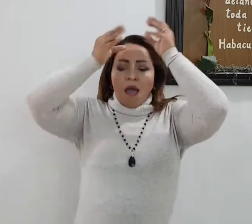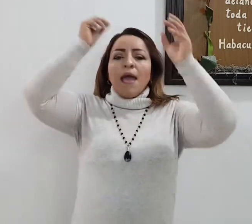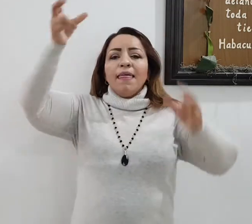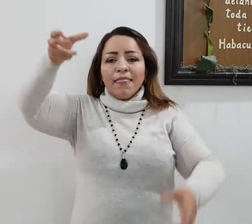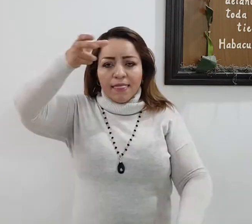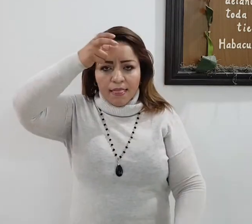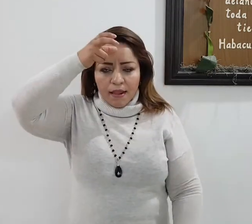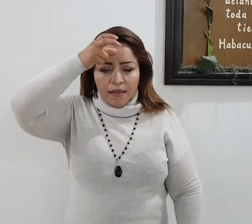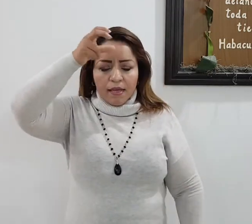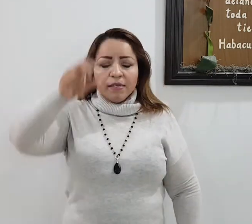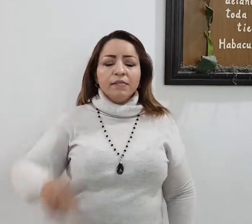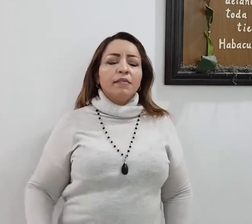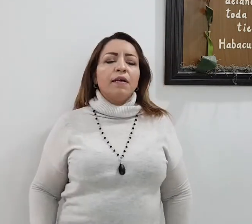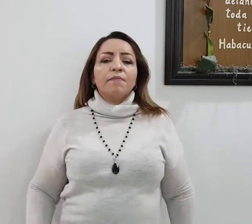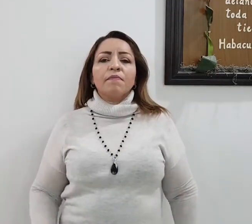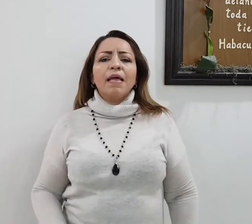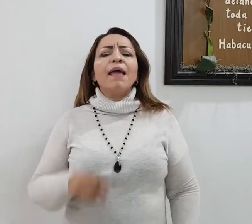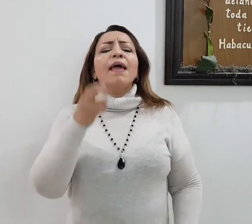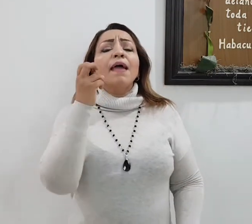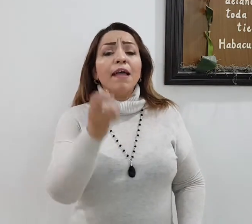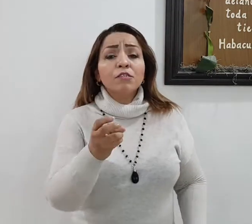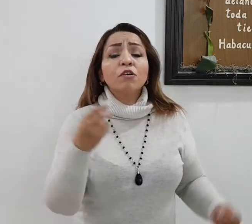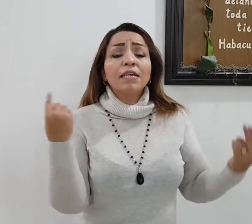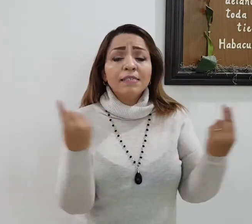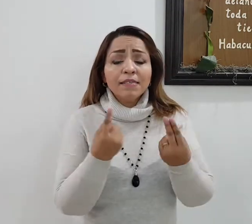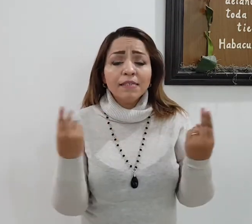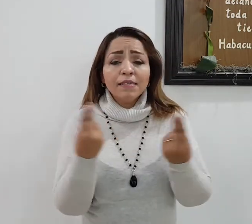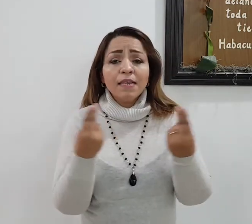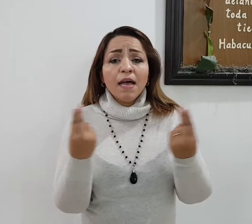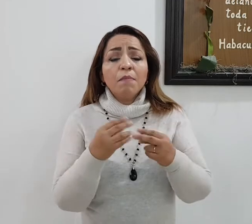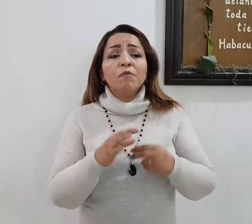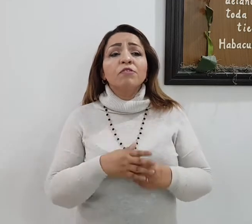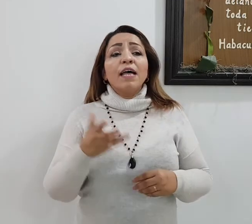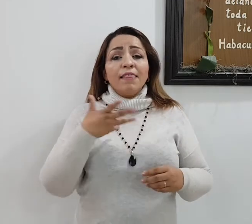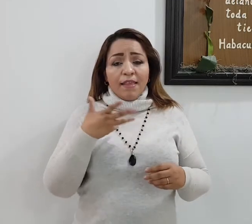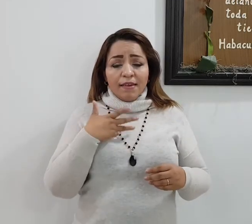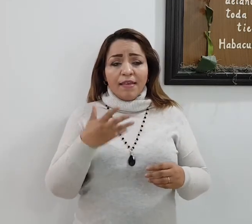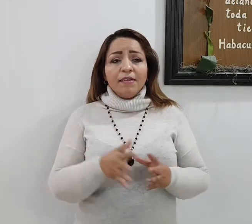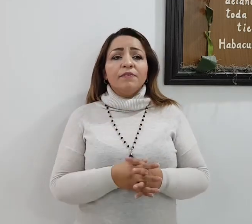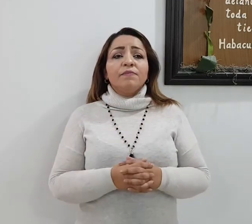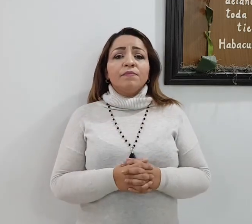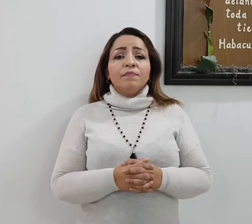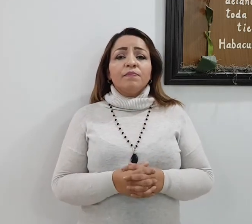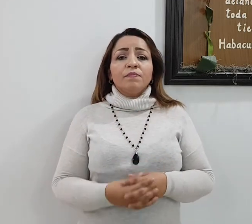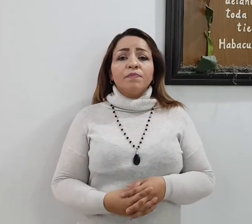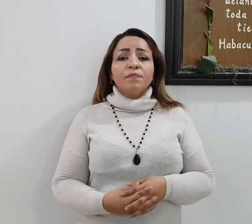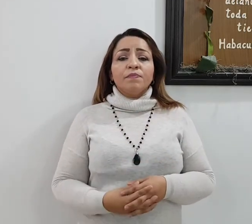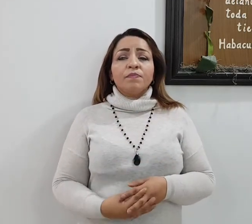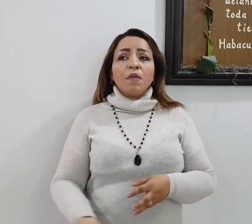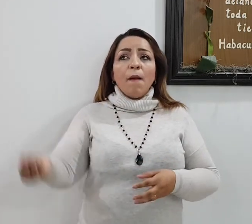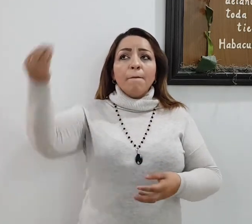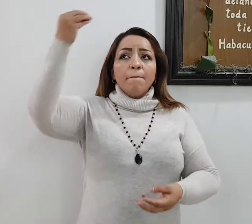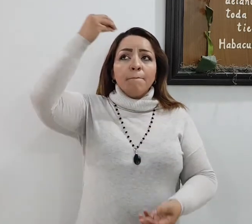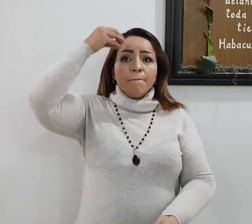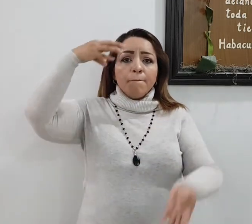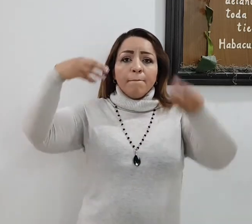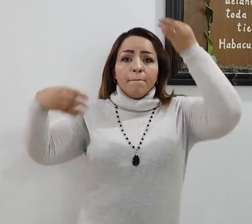que tenemos que cultivar. Pues de ahí viene la palabra culto, ¿verdad? Cultivo. Y tenemos que aprender a cultivar nuestro tiempo con